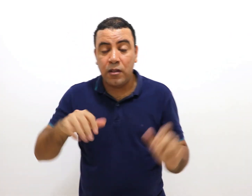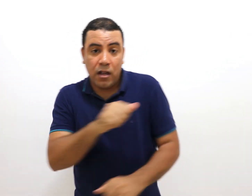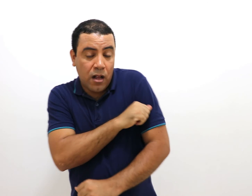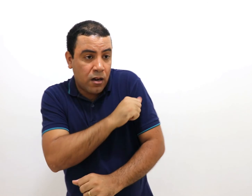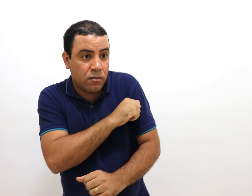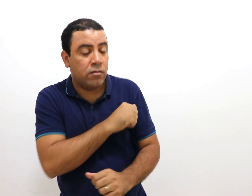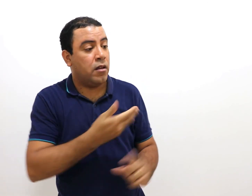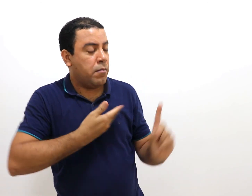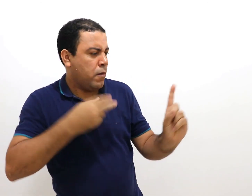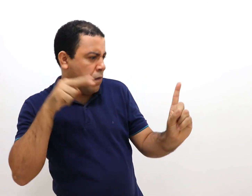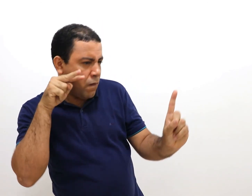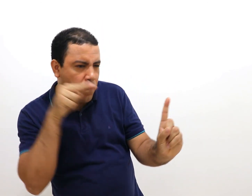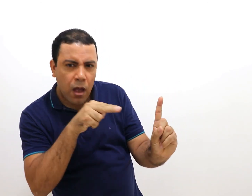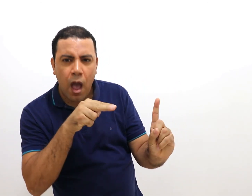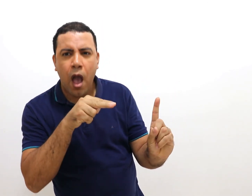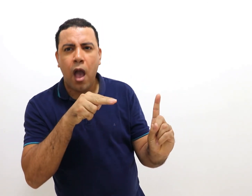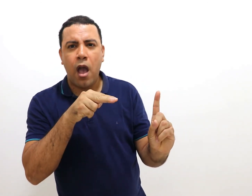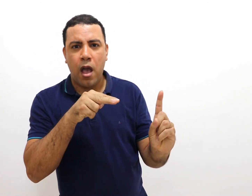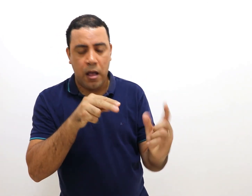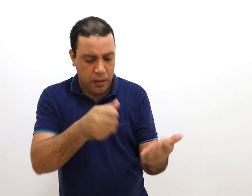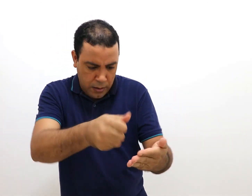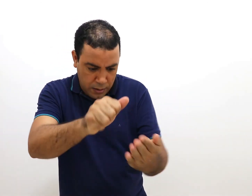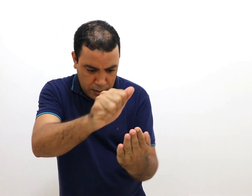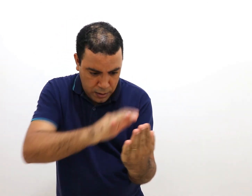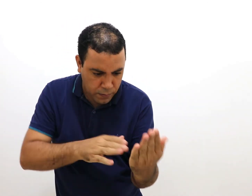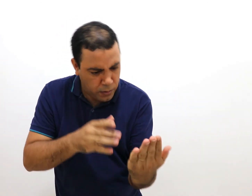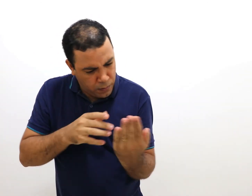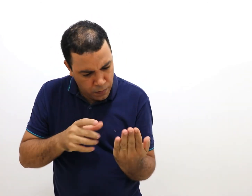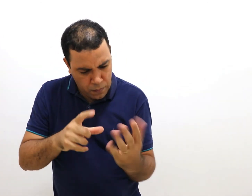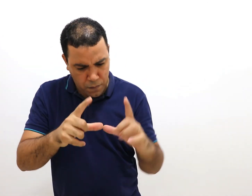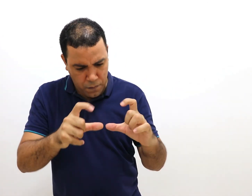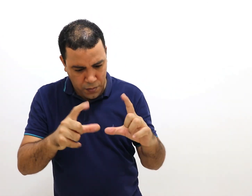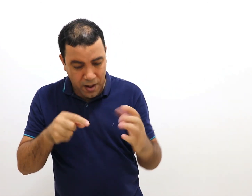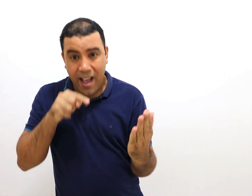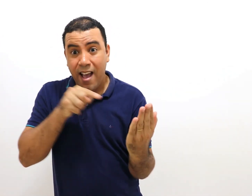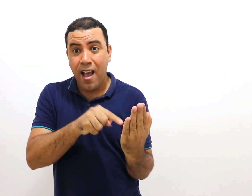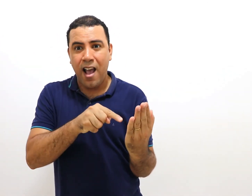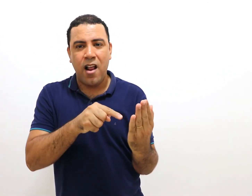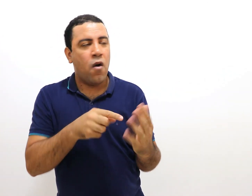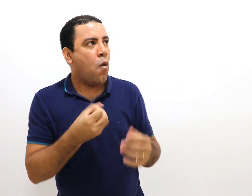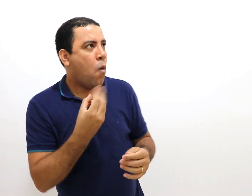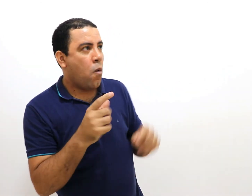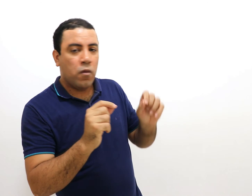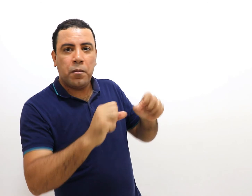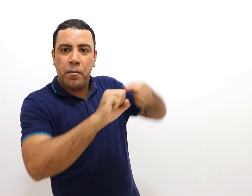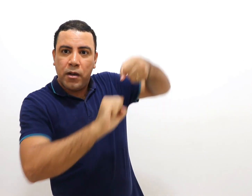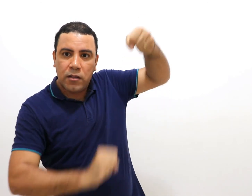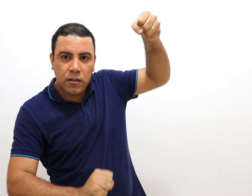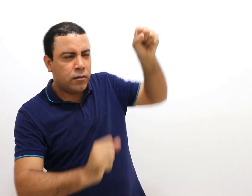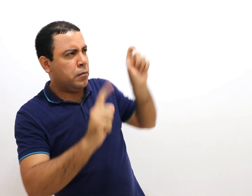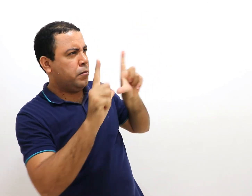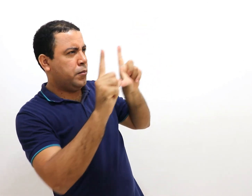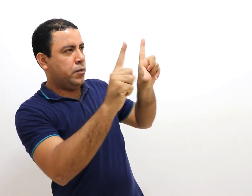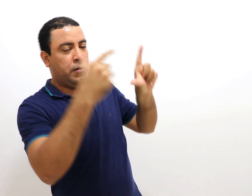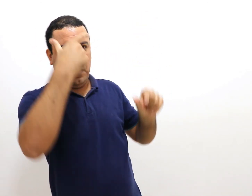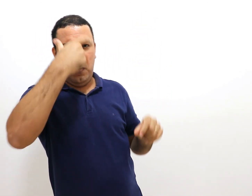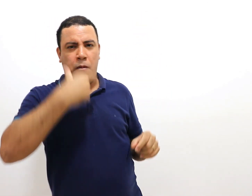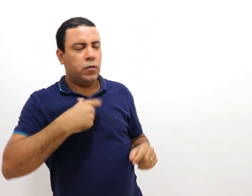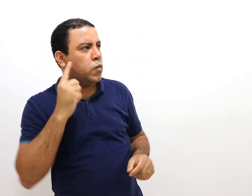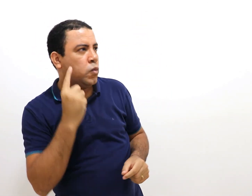que um colega surdo estava presente nas atividades, através das fotos e banners, isso gera